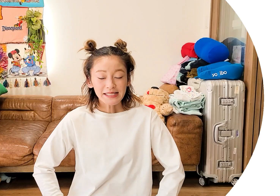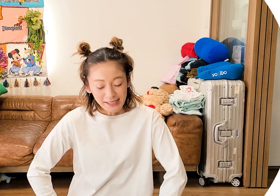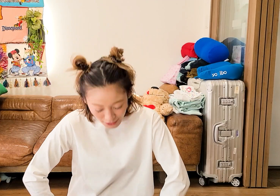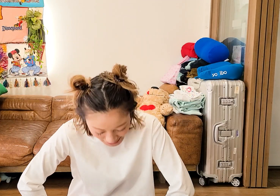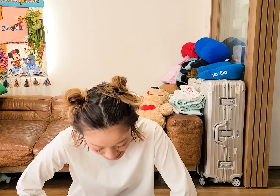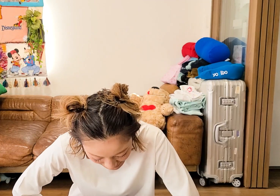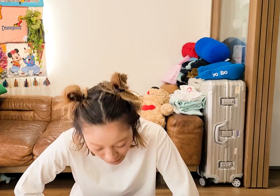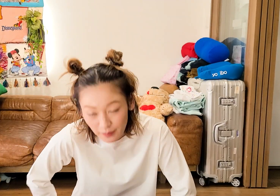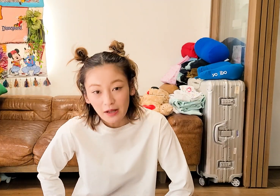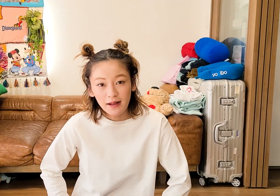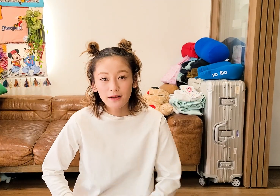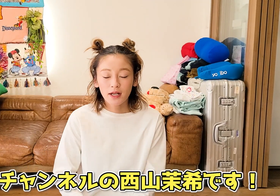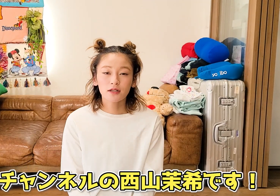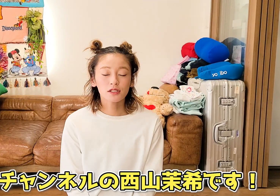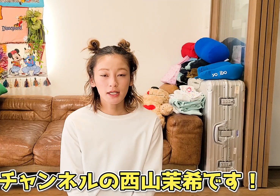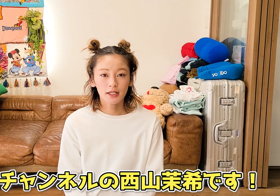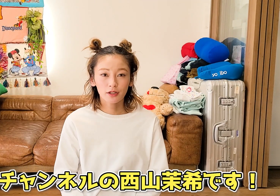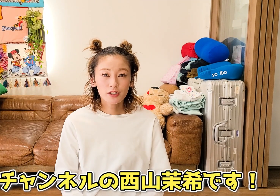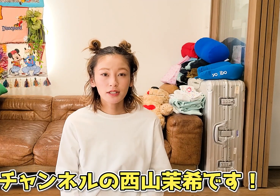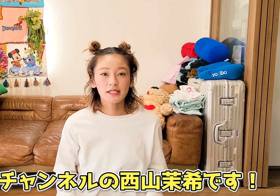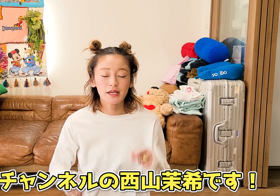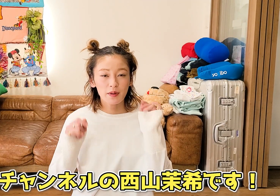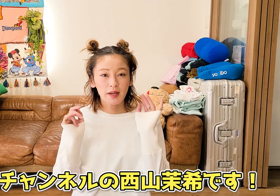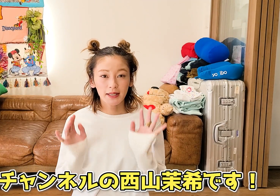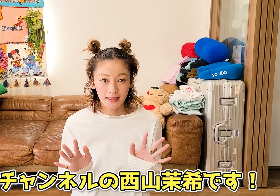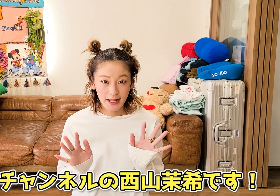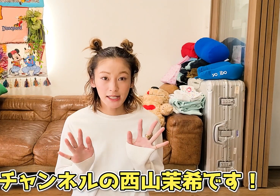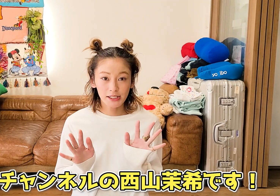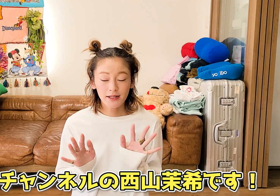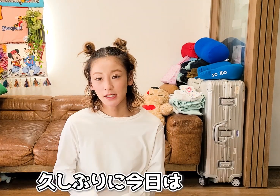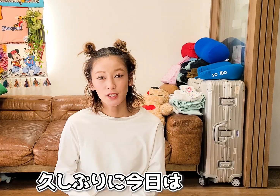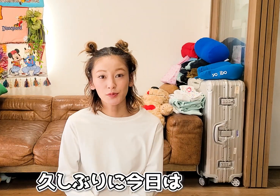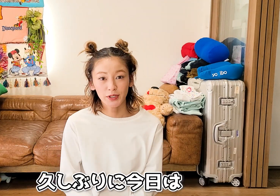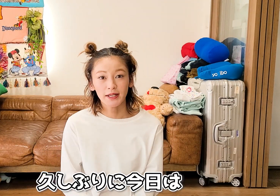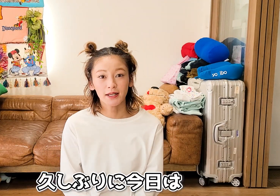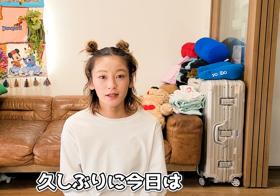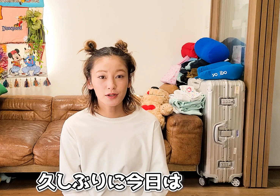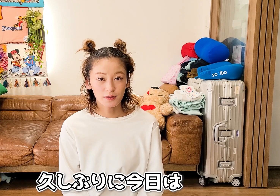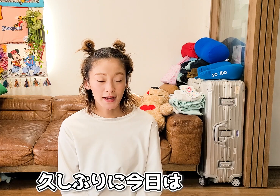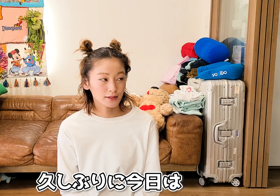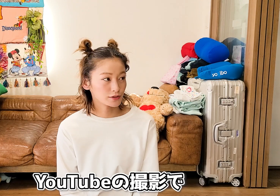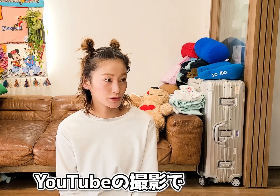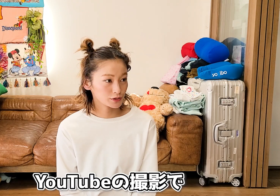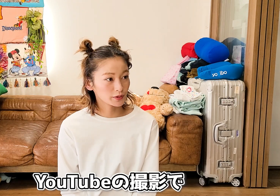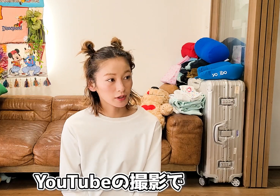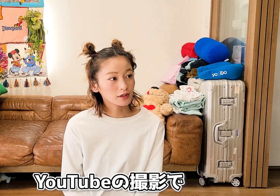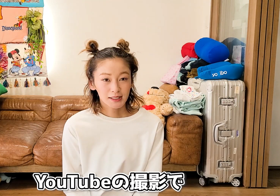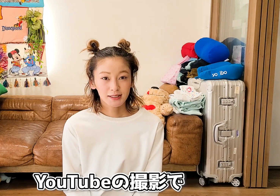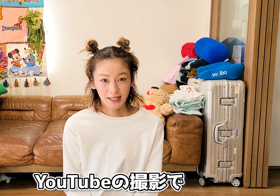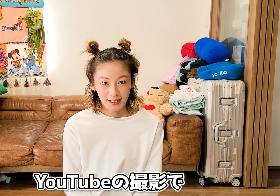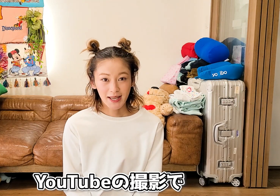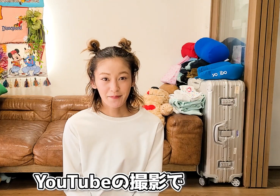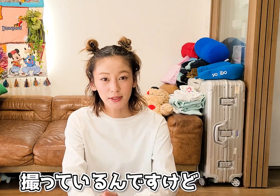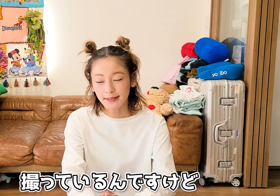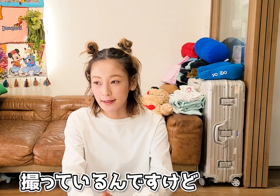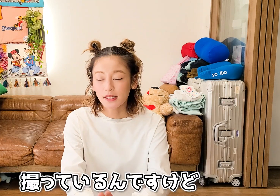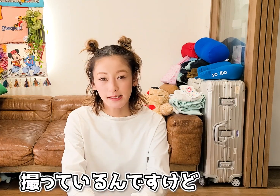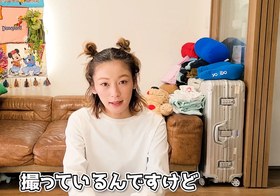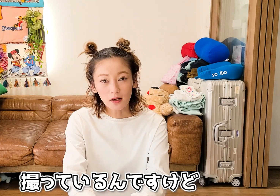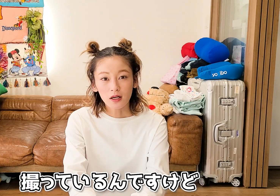皆さんこんにちは、こんばんは。オレユーチャンネルの西山真希です。久しぶりに今日は YouTube の撮影で撮ってるんですけど、